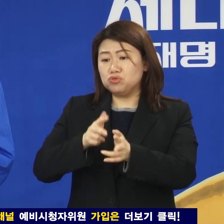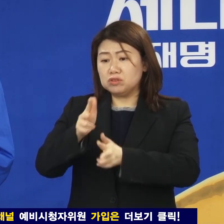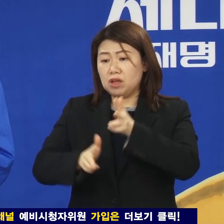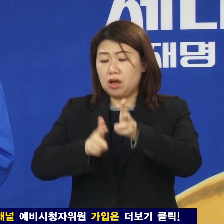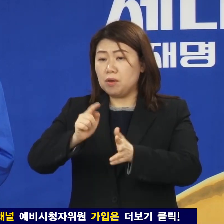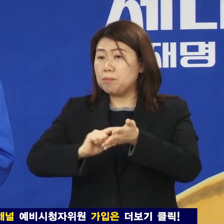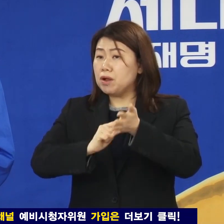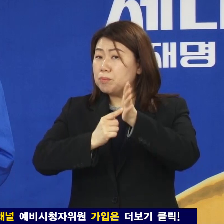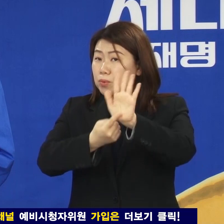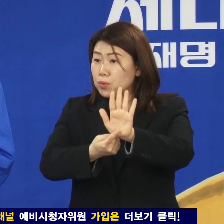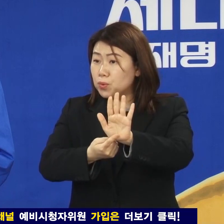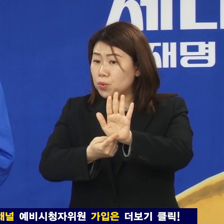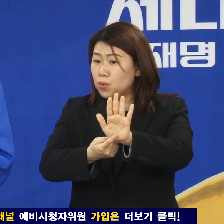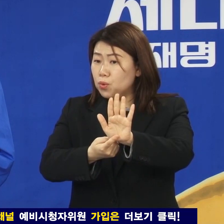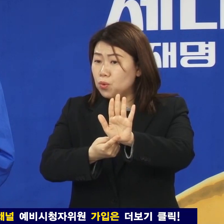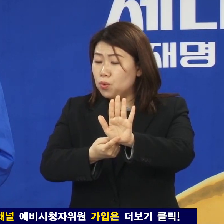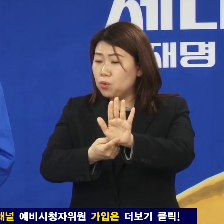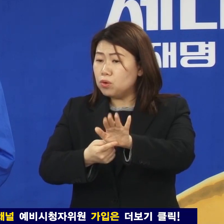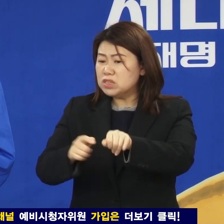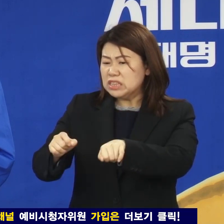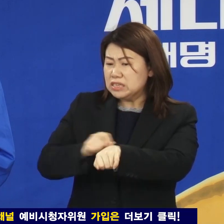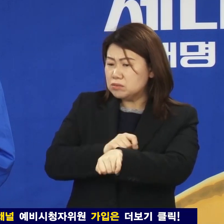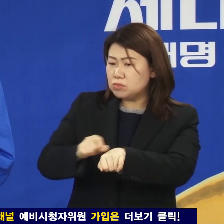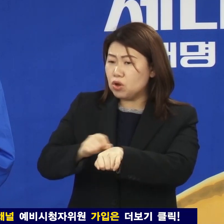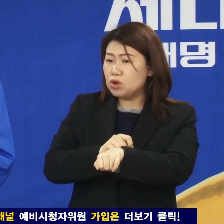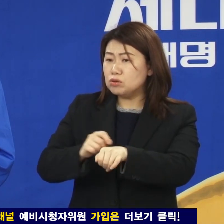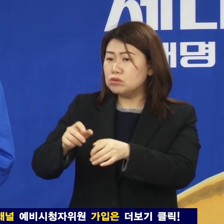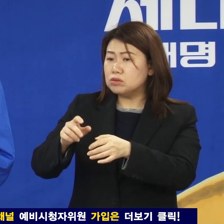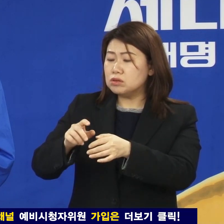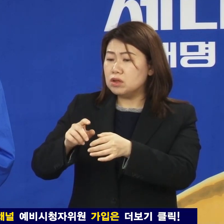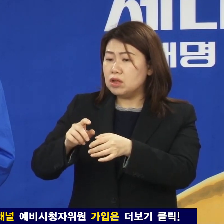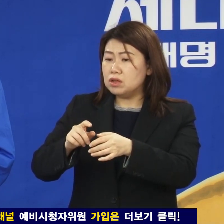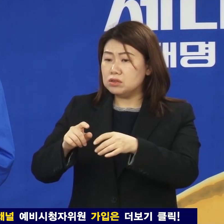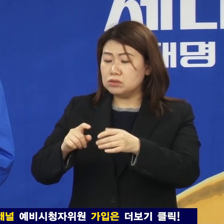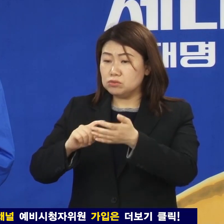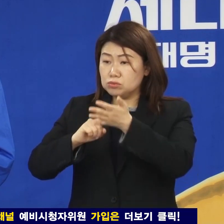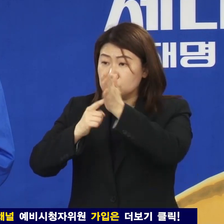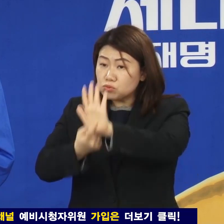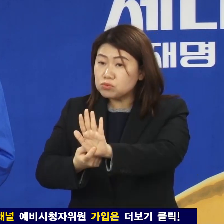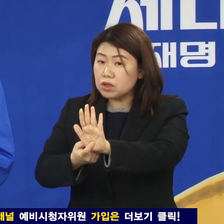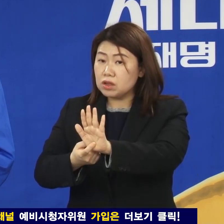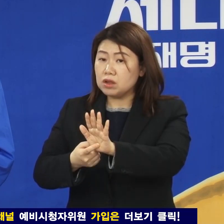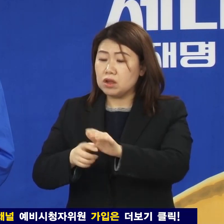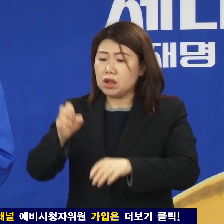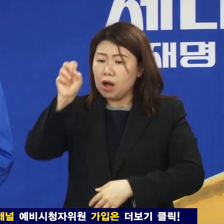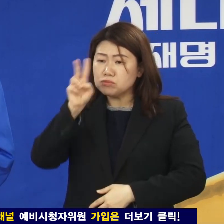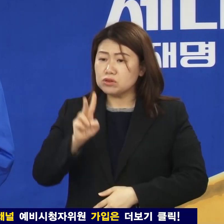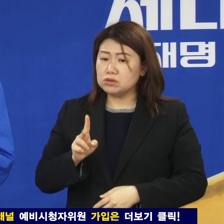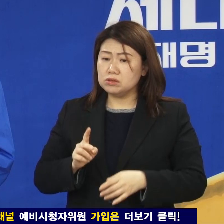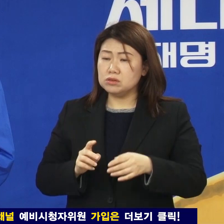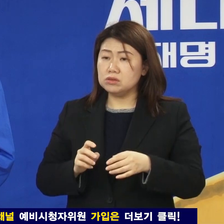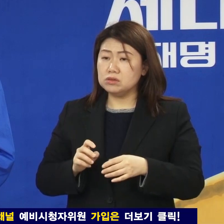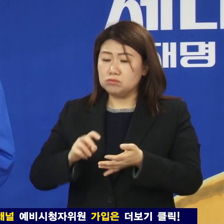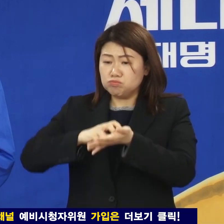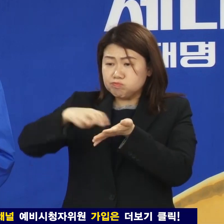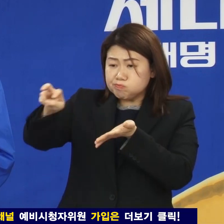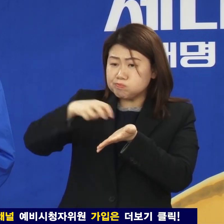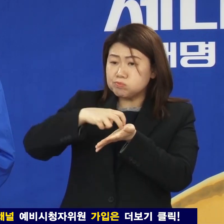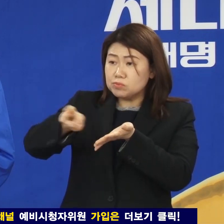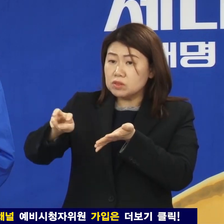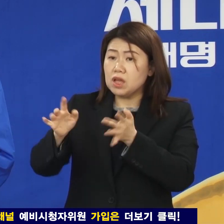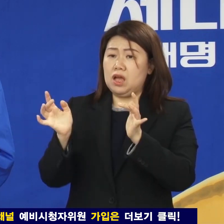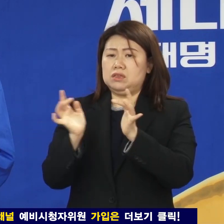특급 재료 발표 예정 등의 허위 문자가 대량 으로 발송 되었고 한국 원에서는 두 차례 사이버 경고까지